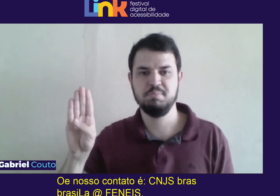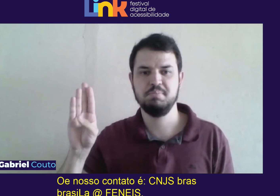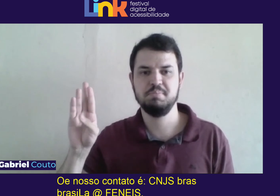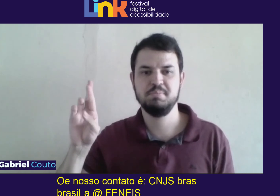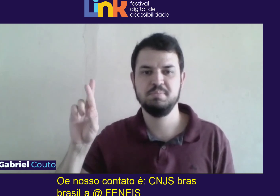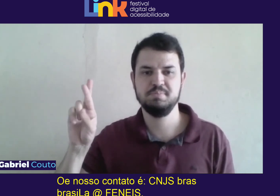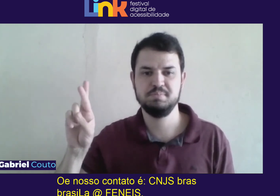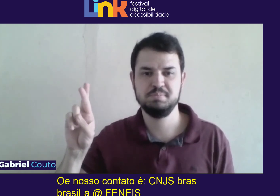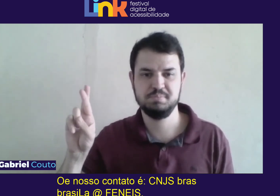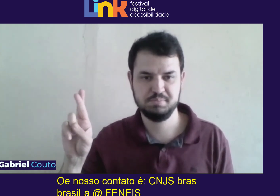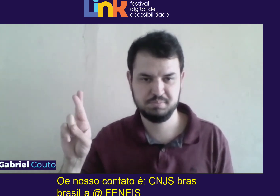feneis@feneis.org.br.